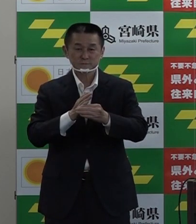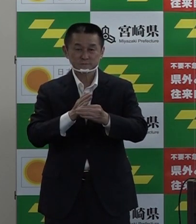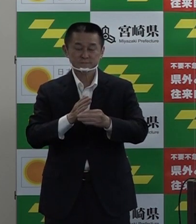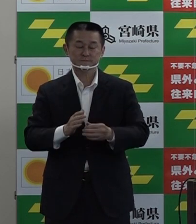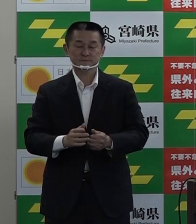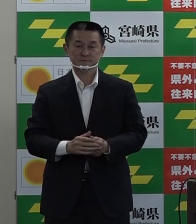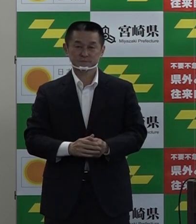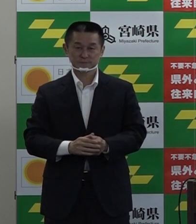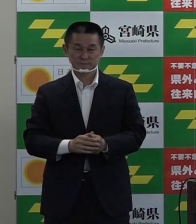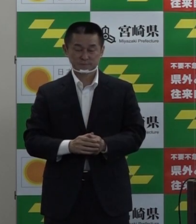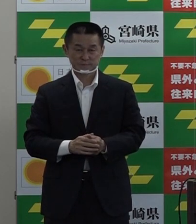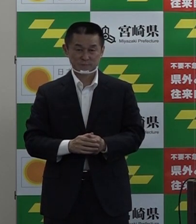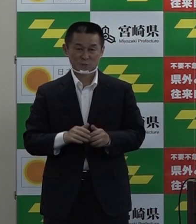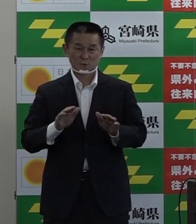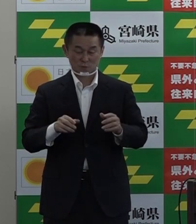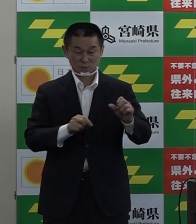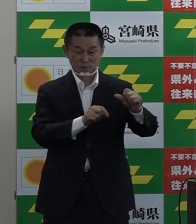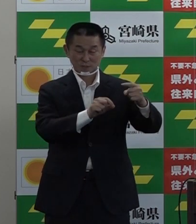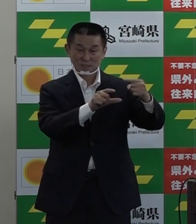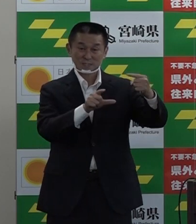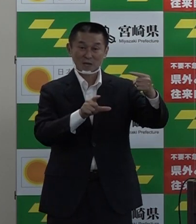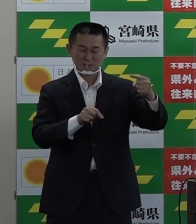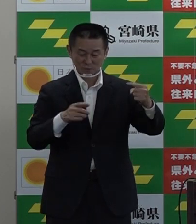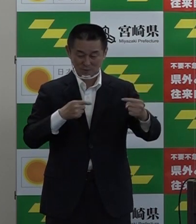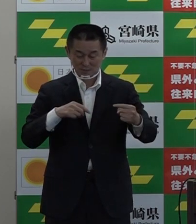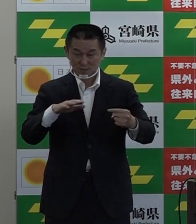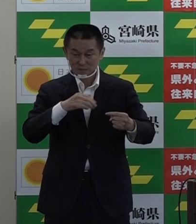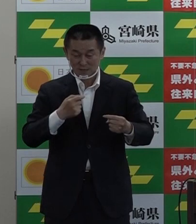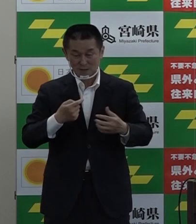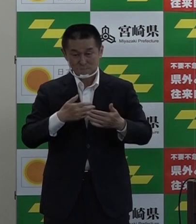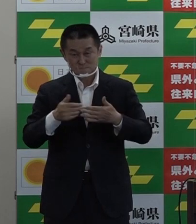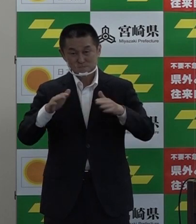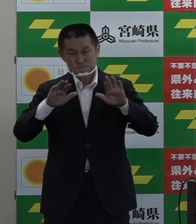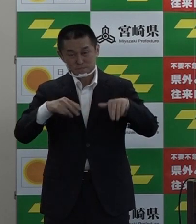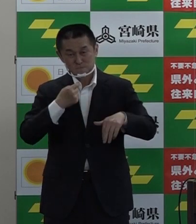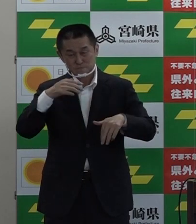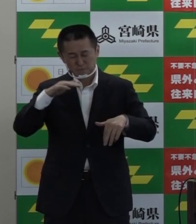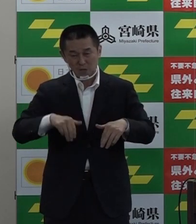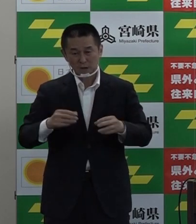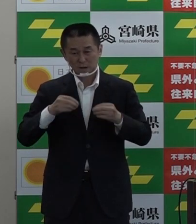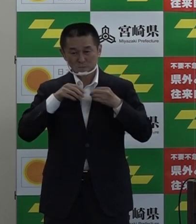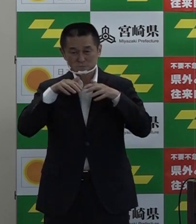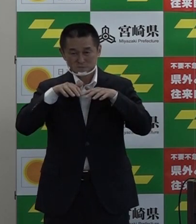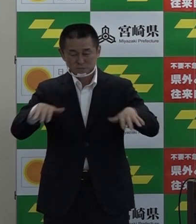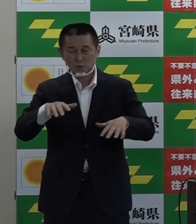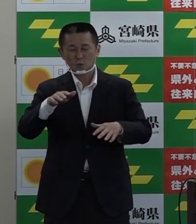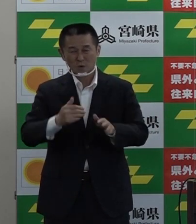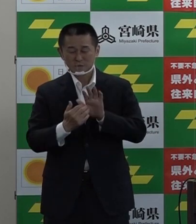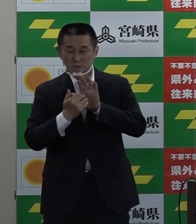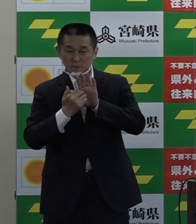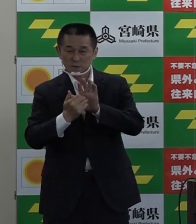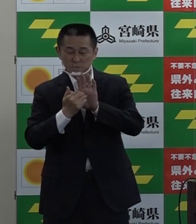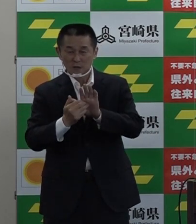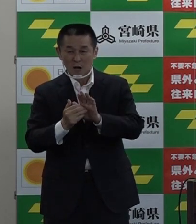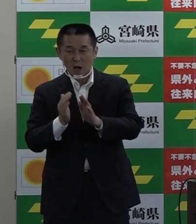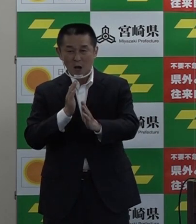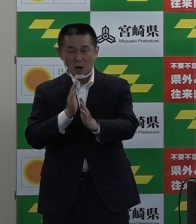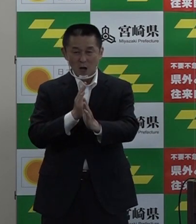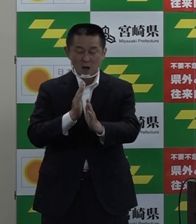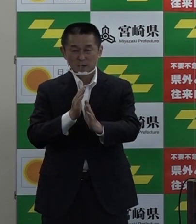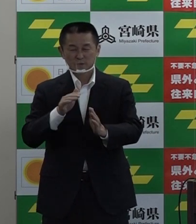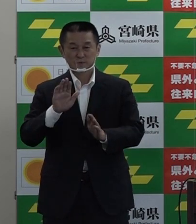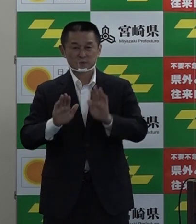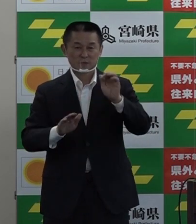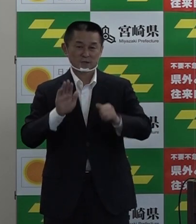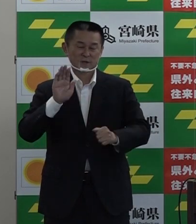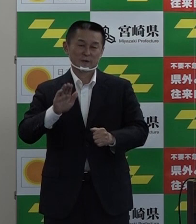。この1月に我々が経験したような感染爆発を防ぐ瀬戸際だということを強い危機